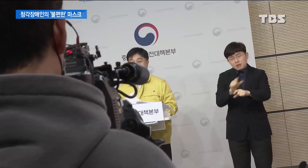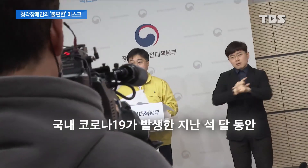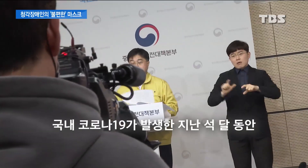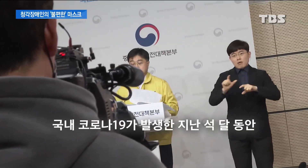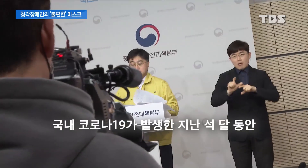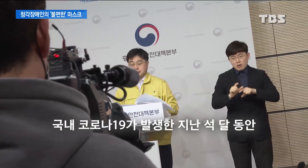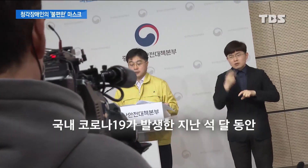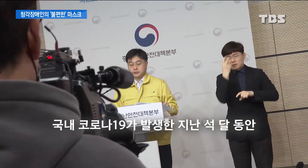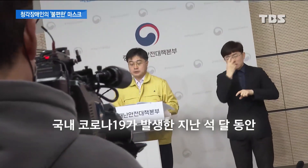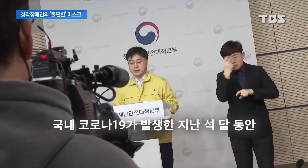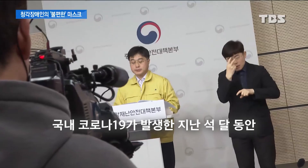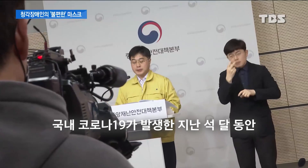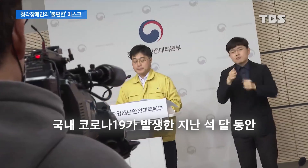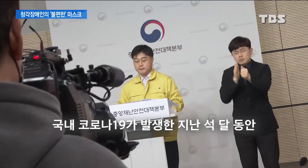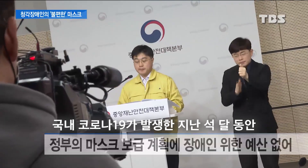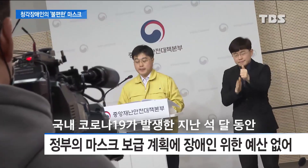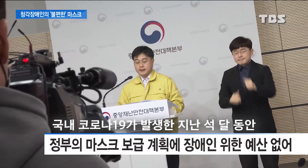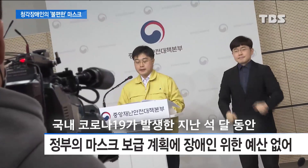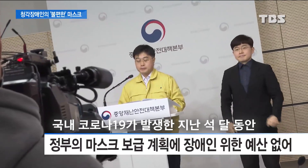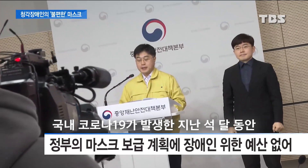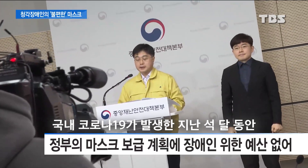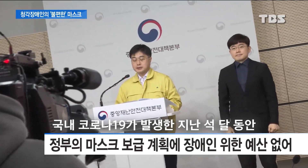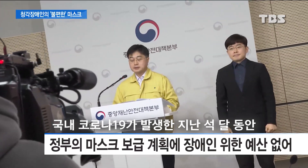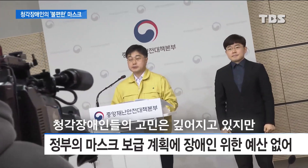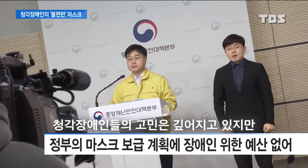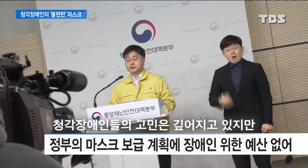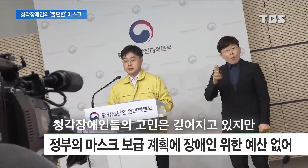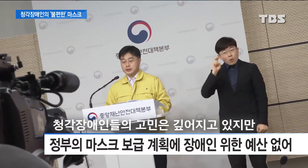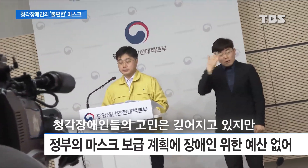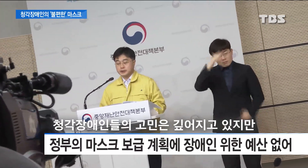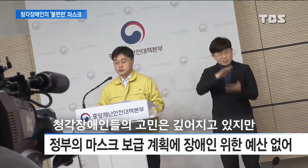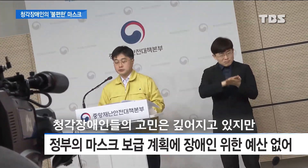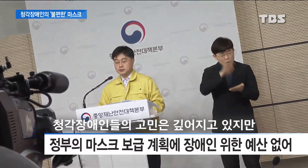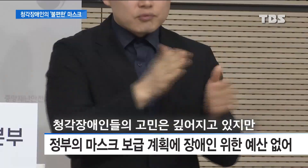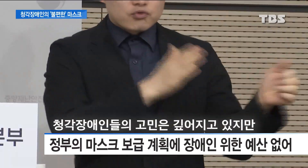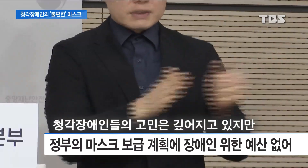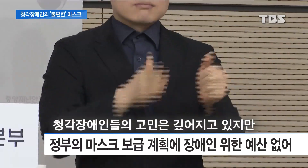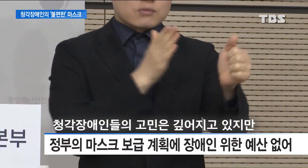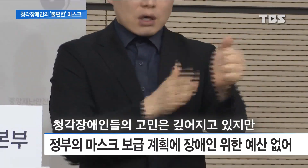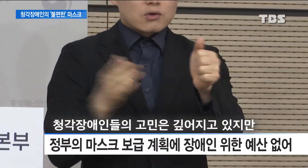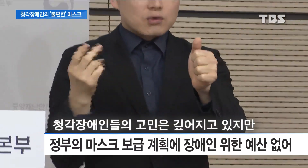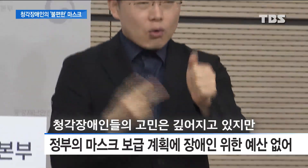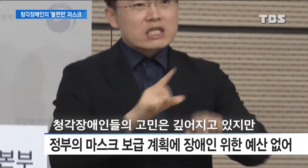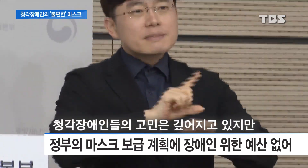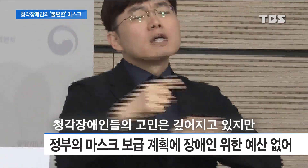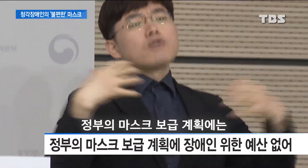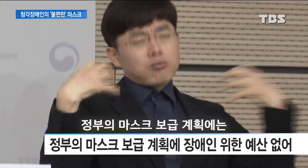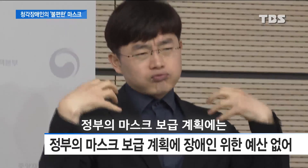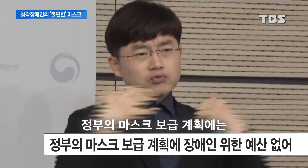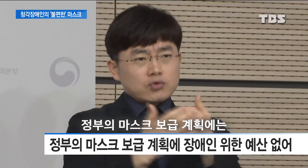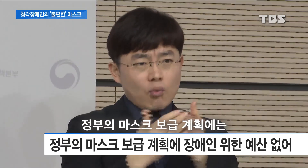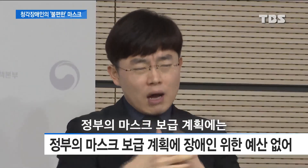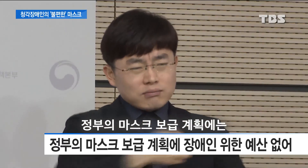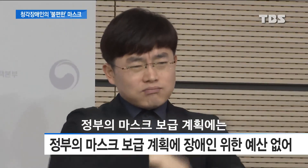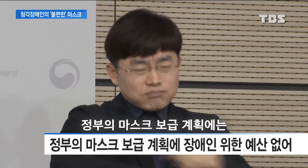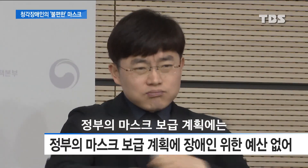국내 코로나19가 발생한 지난 석 달 동안 청각장애인들의 고민은 깊어지고 있지만 정부의 마스크 보급